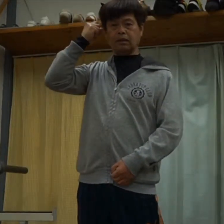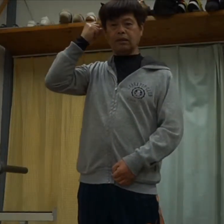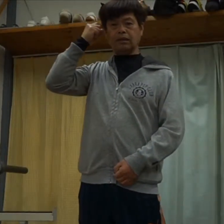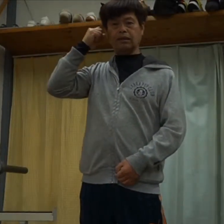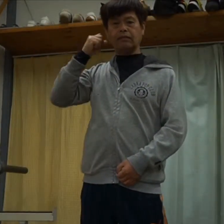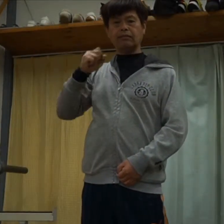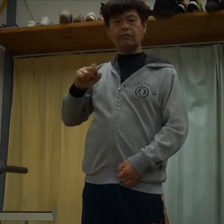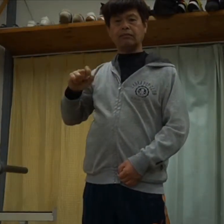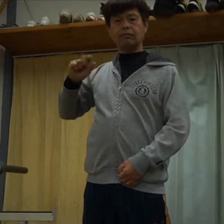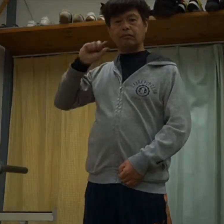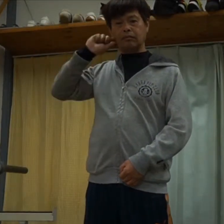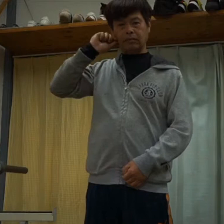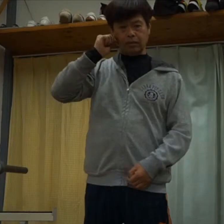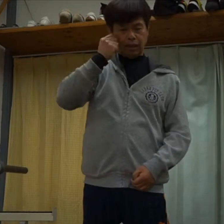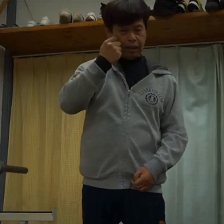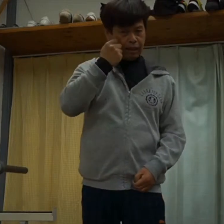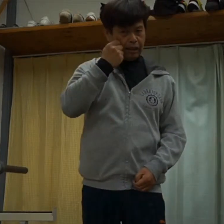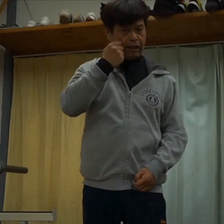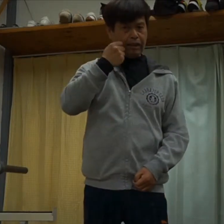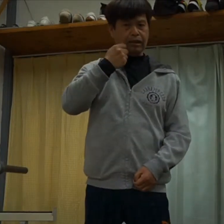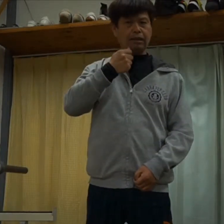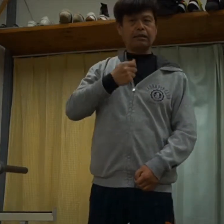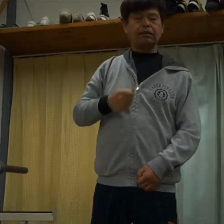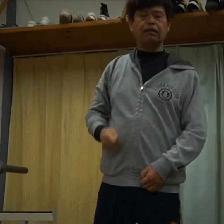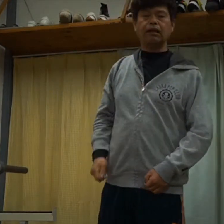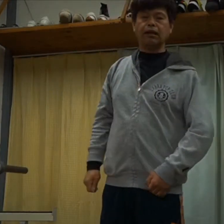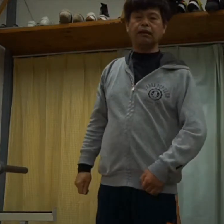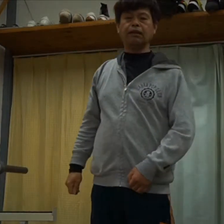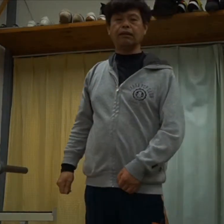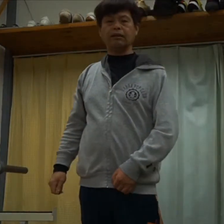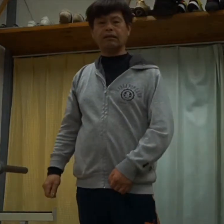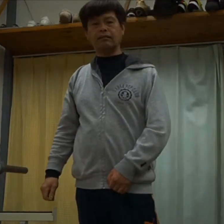来てここははいいね